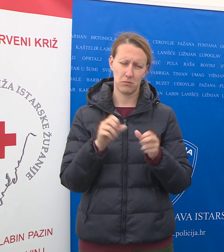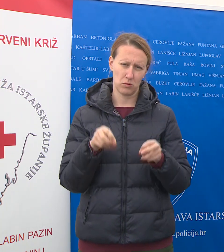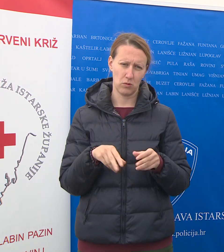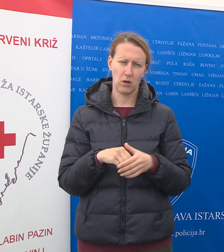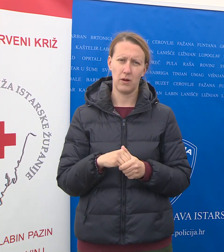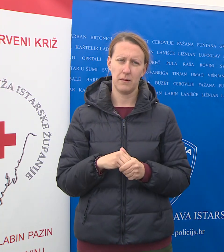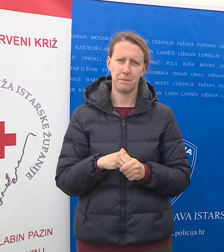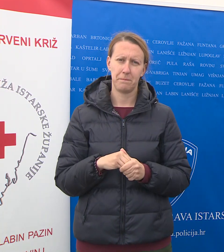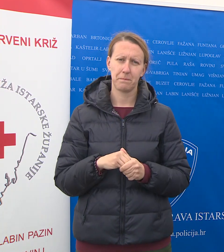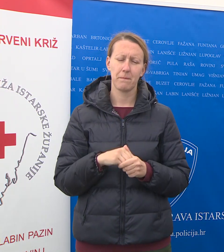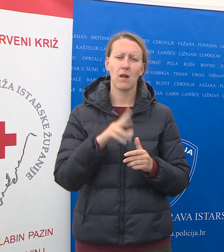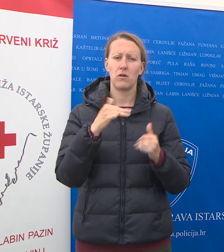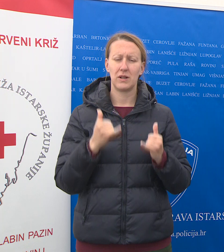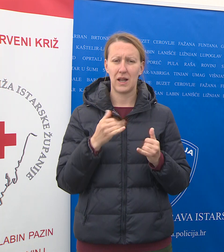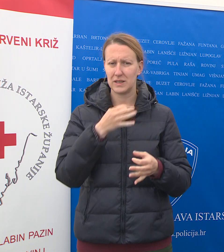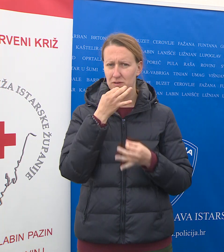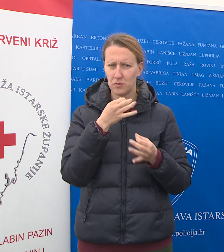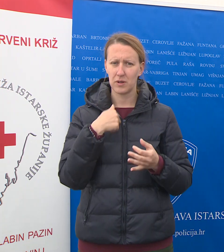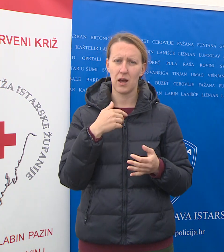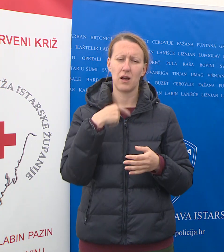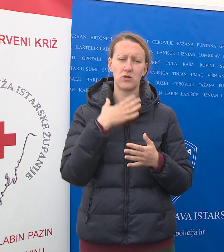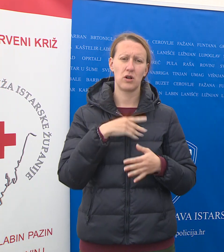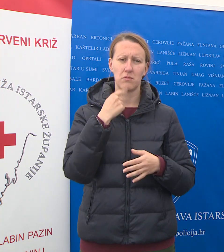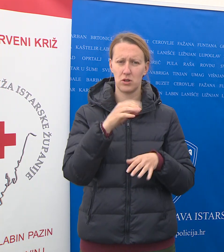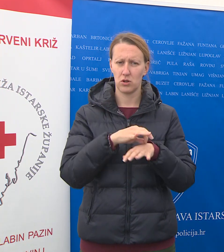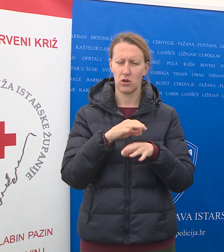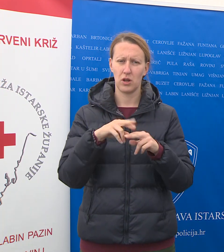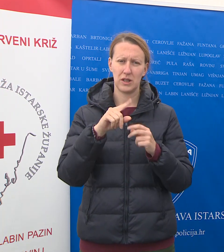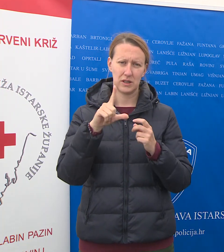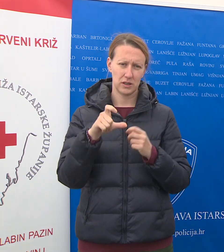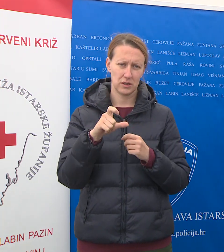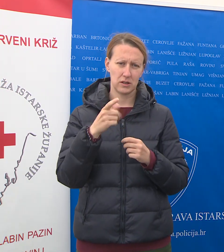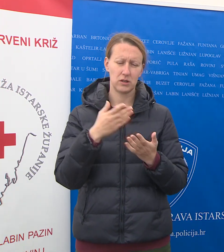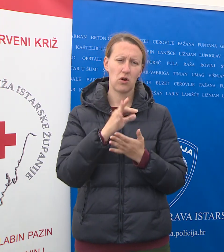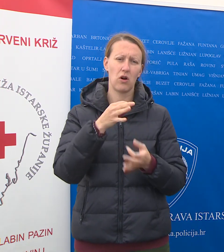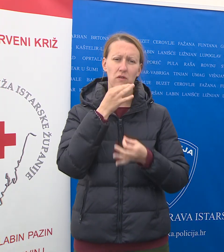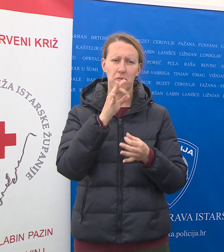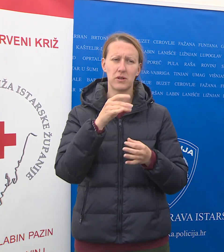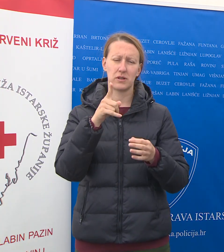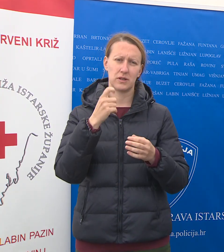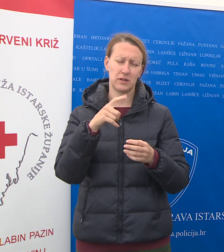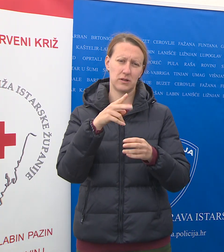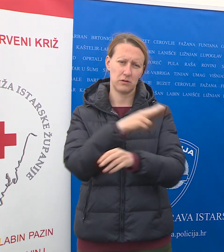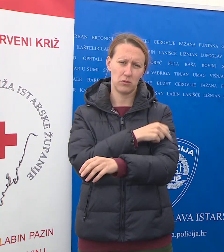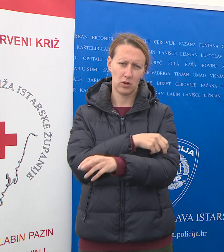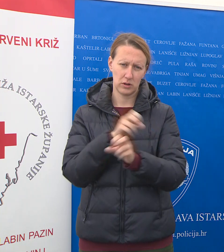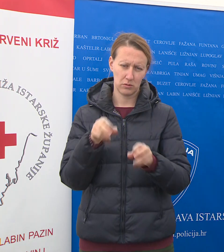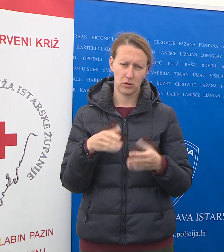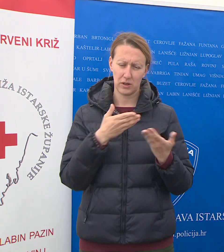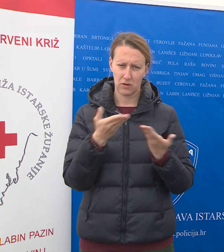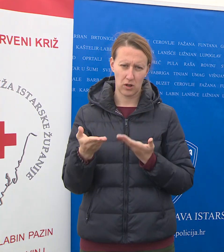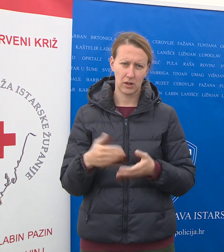Pula. Toliko o današnjim podacima. Ja bih dao riječ doktorici Ireni Hrstić oko podataka opće bolnice Pula. Evo, izvolite.